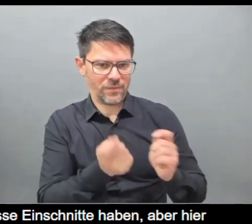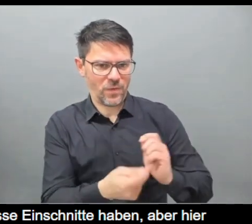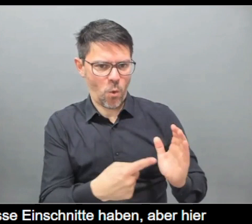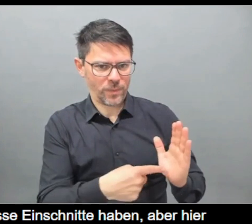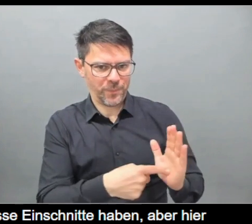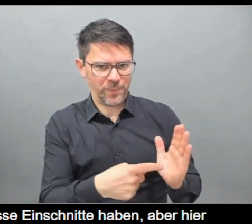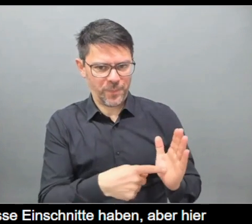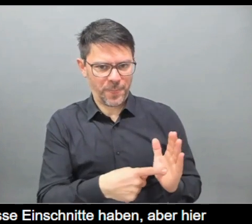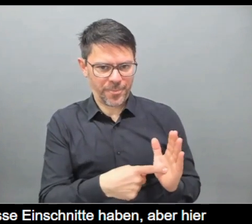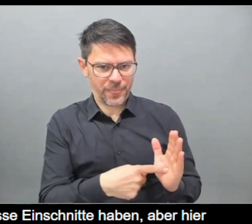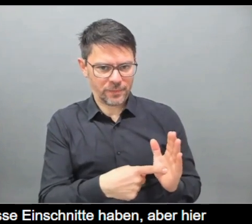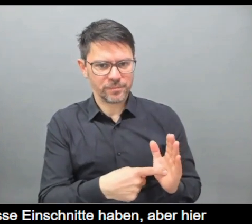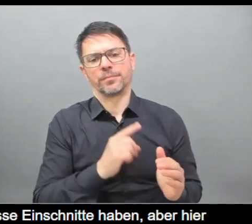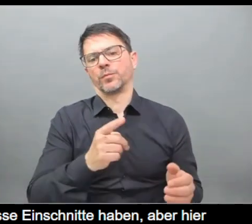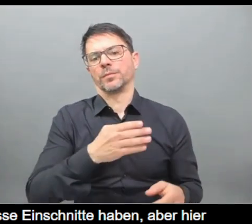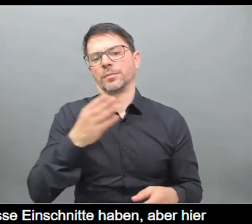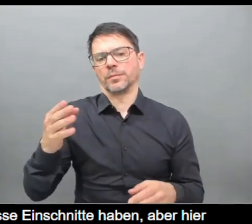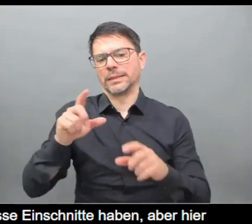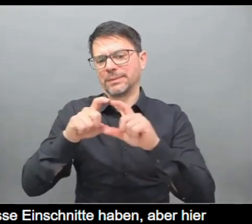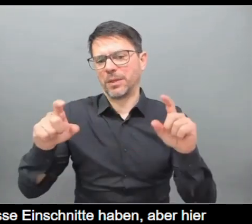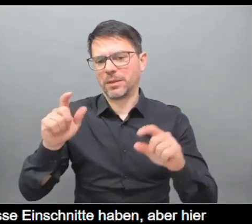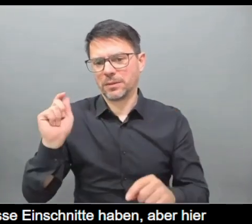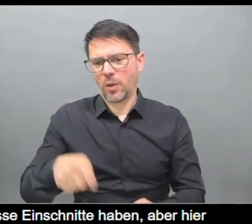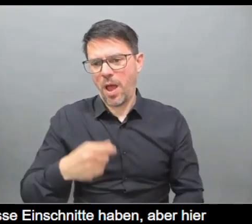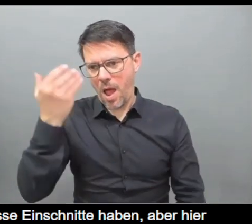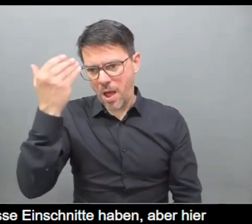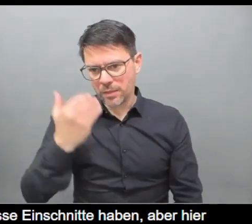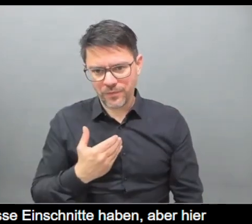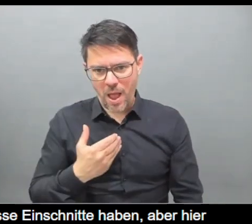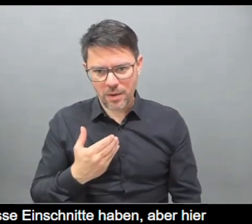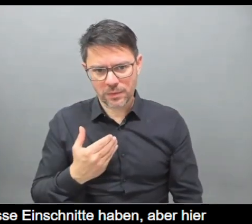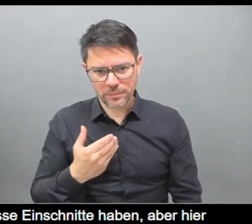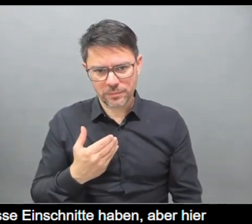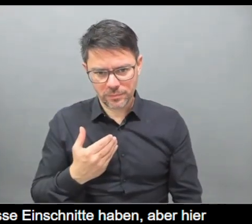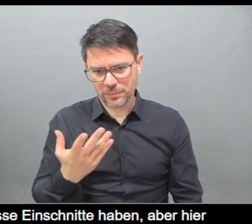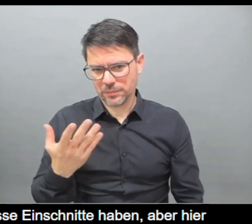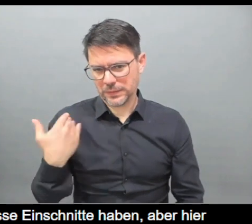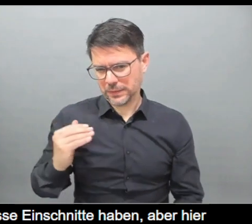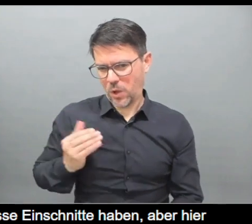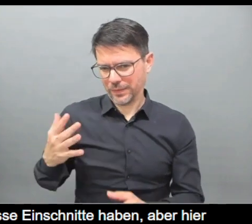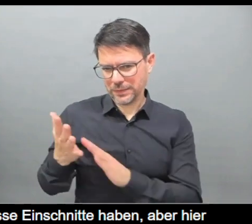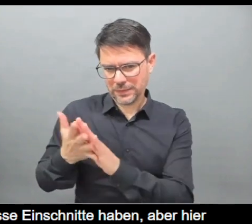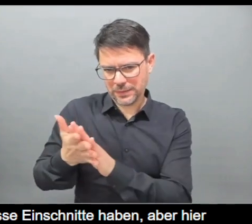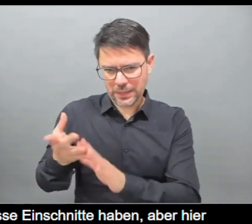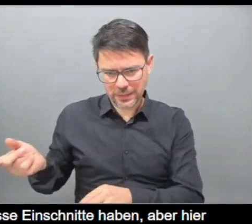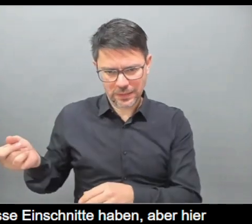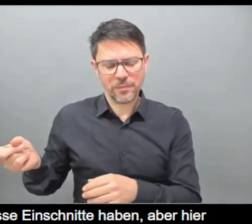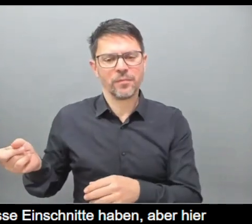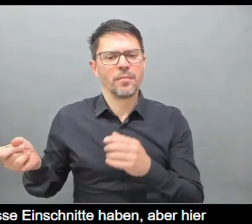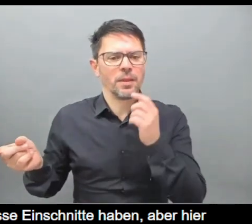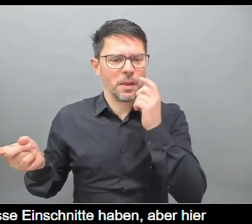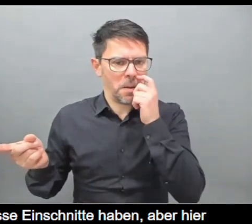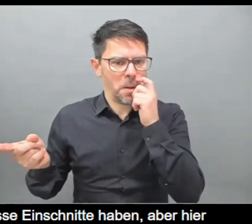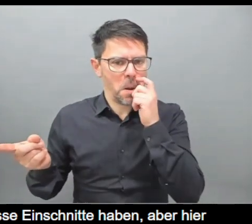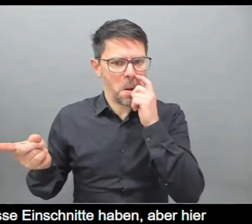von dem Moment, wo der Patient sozusagen anruft. Da hat es mir gelesen, es muss ganz schnell sein,